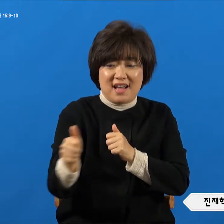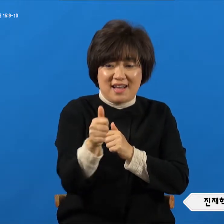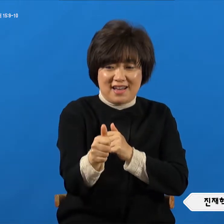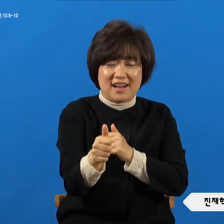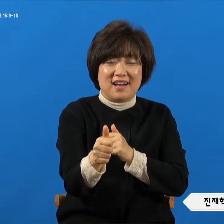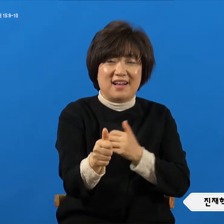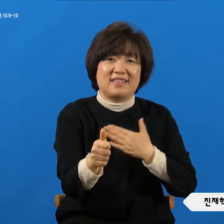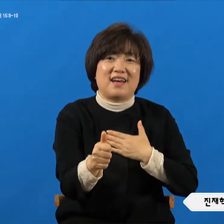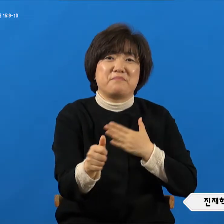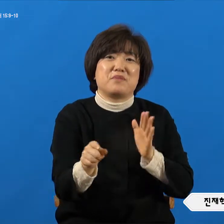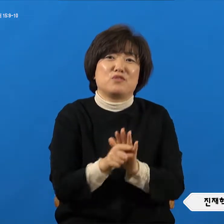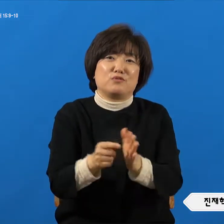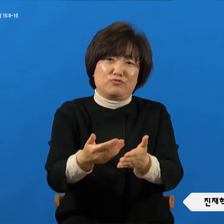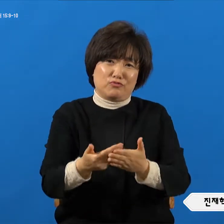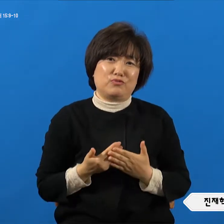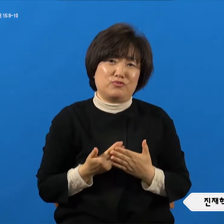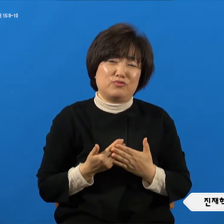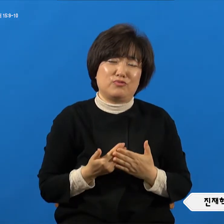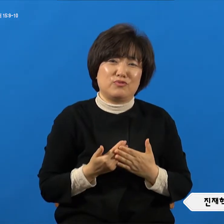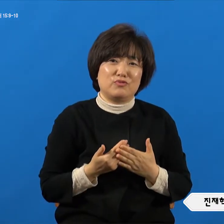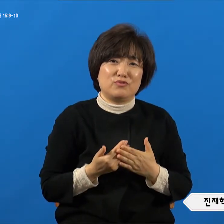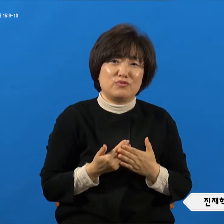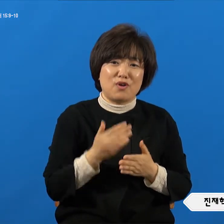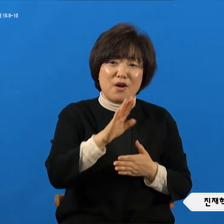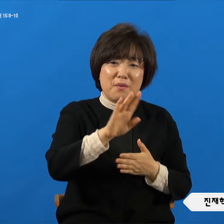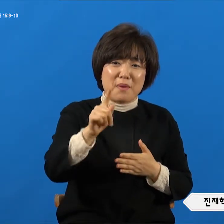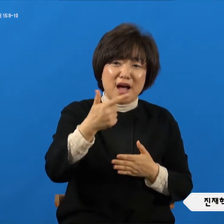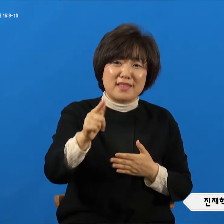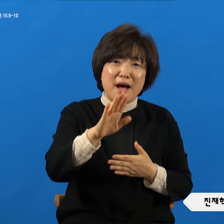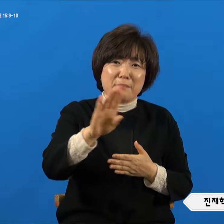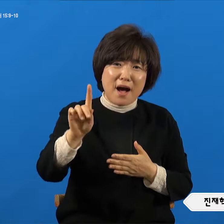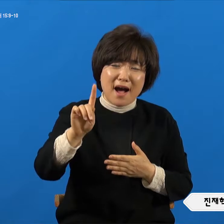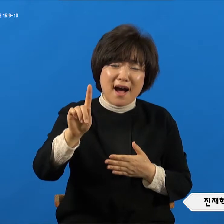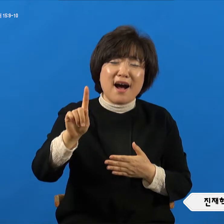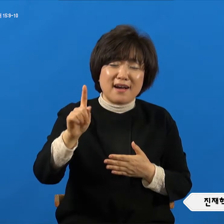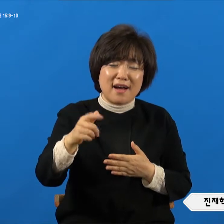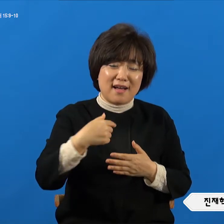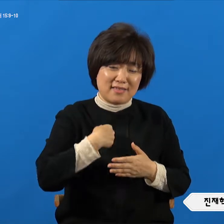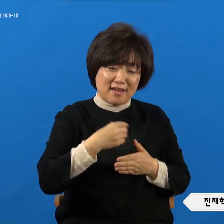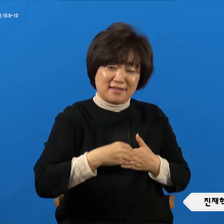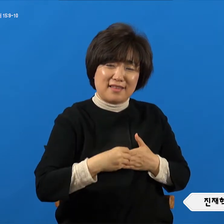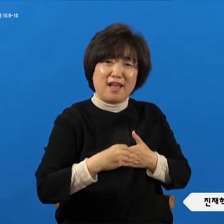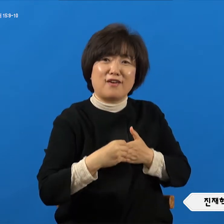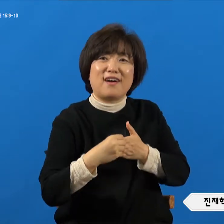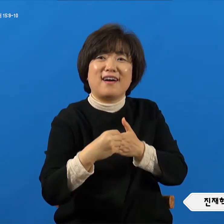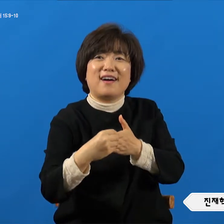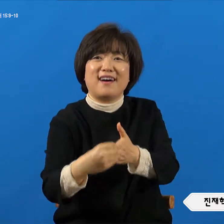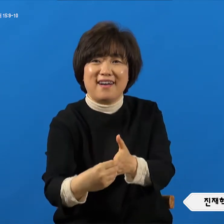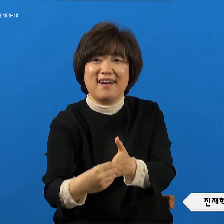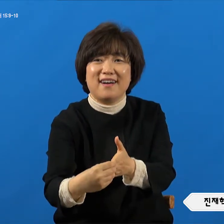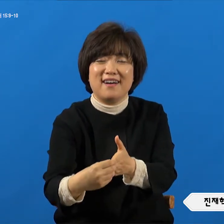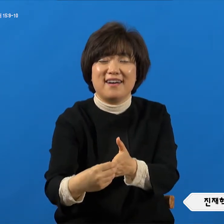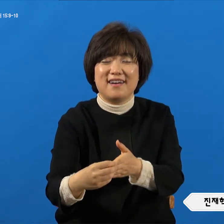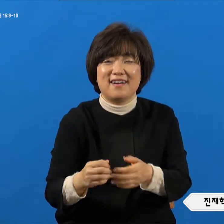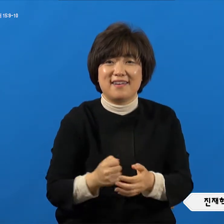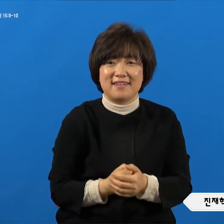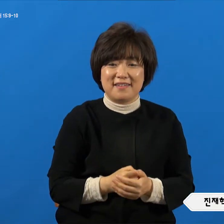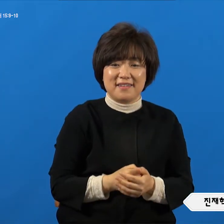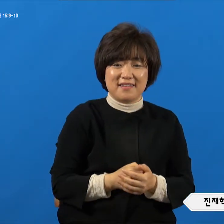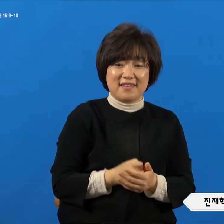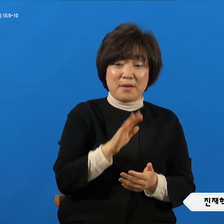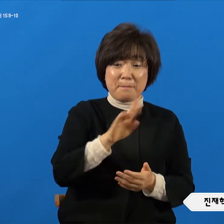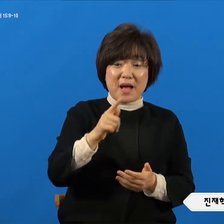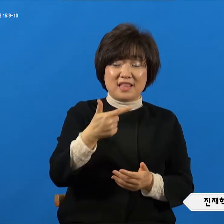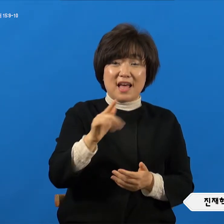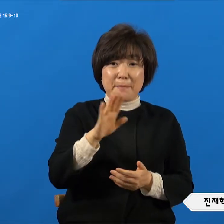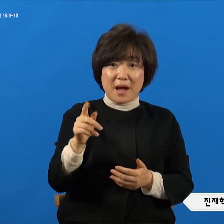믿어줬다고 이야기합니다. 바나바가 데리고 갔다고 이야기합니다. 바나바가 바울에